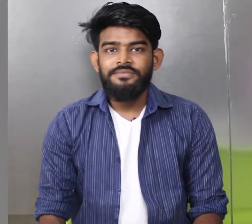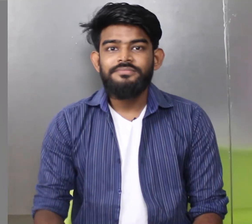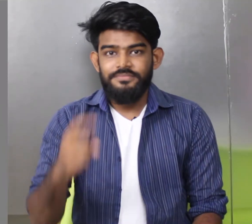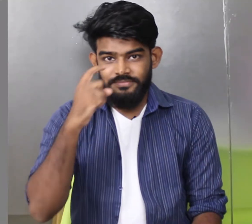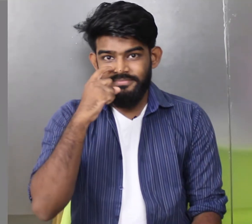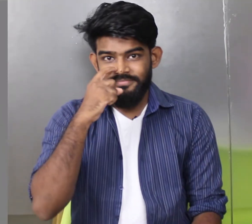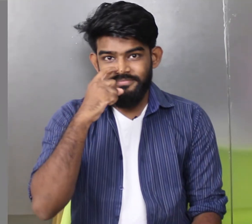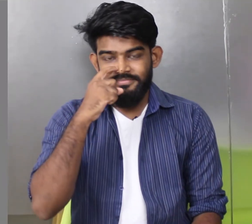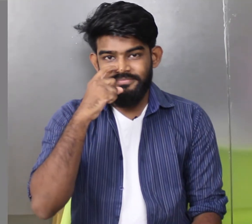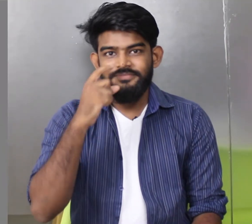মঙ্গলবার।